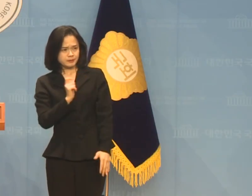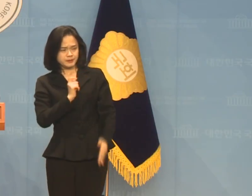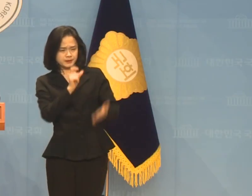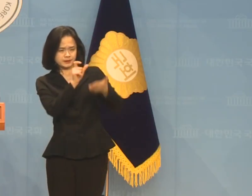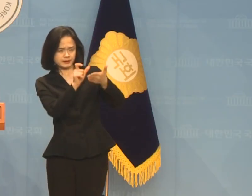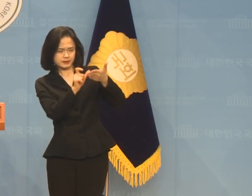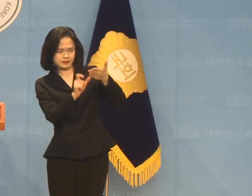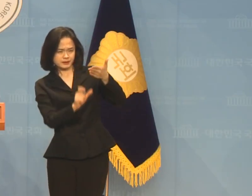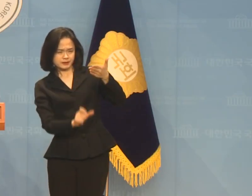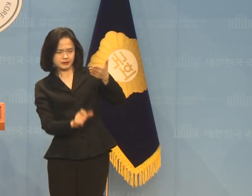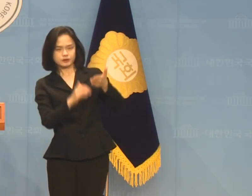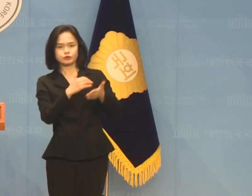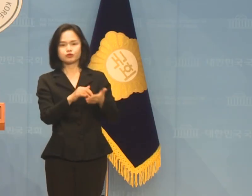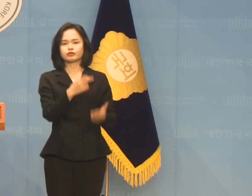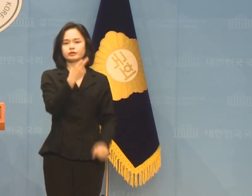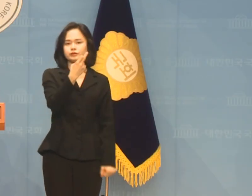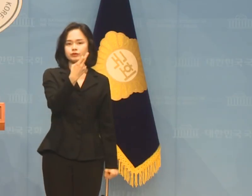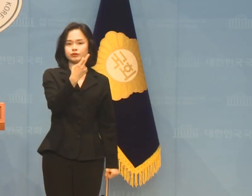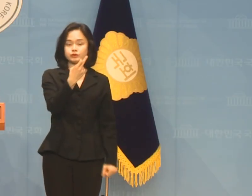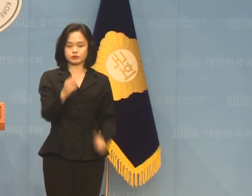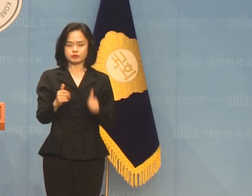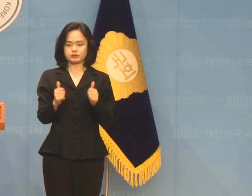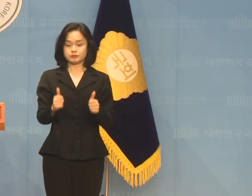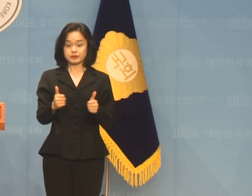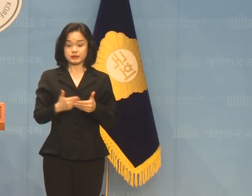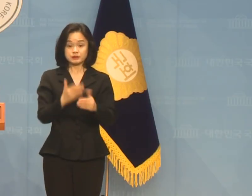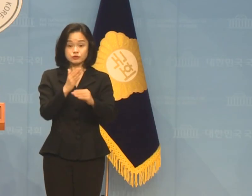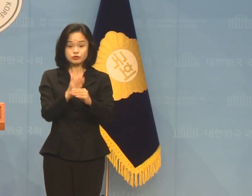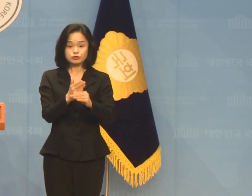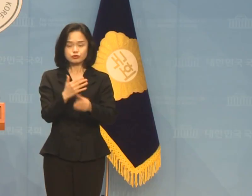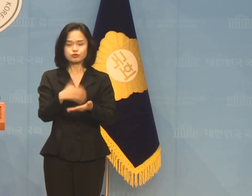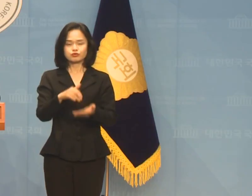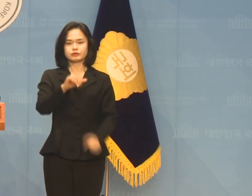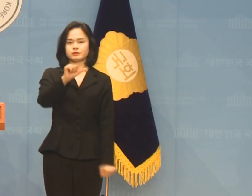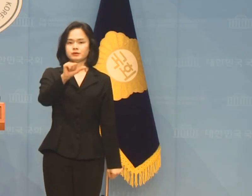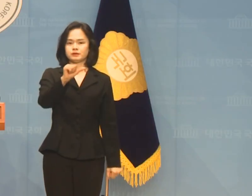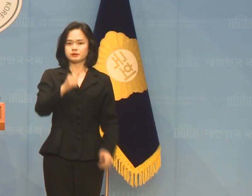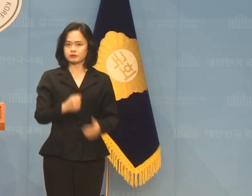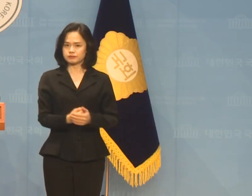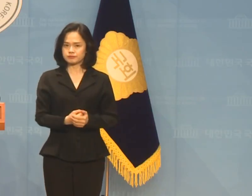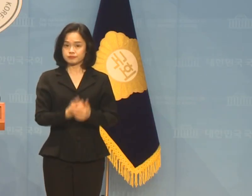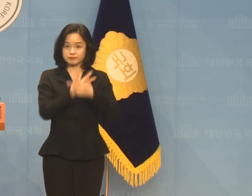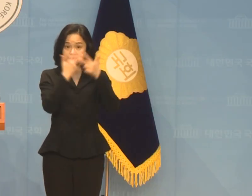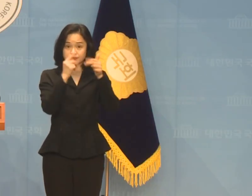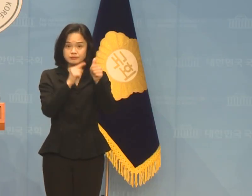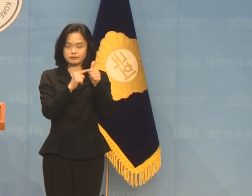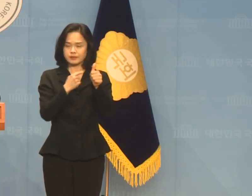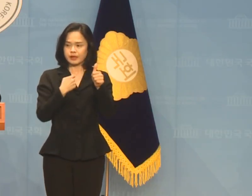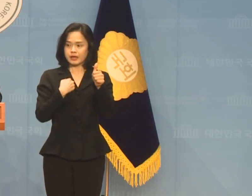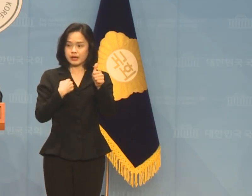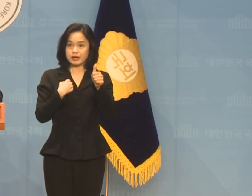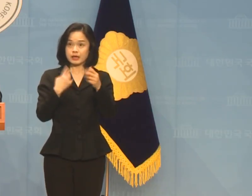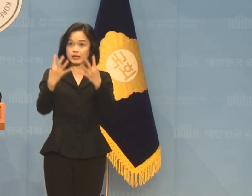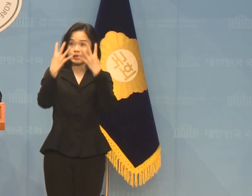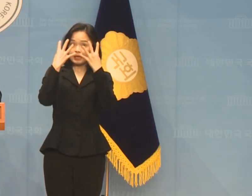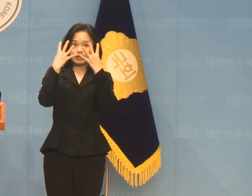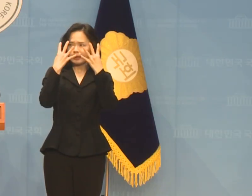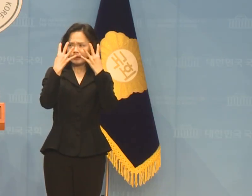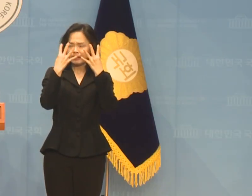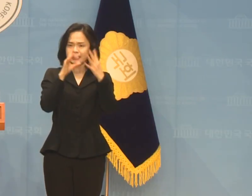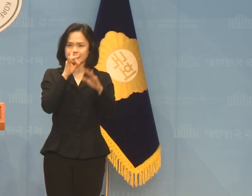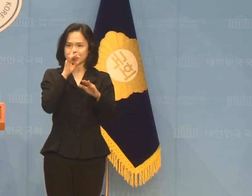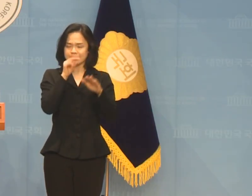직면해 있습니다. 그는 어떻게 해서든 감방에 가지 않겠다고 하는 일념으로